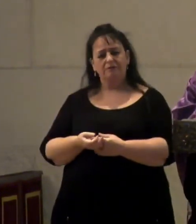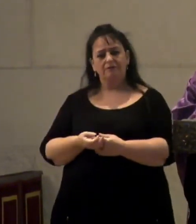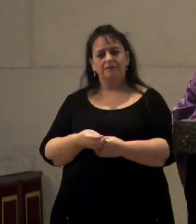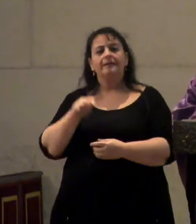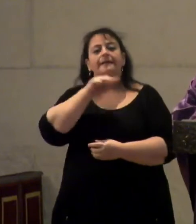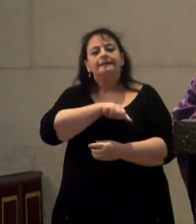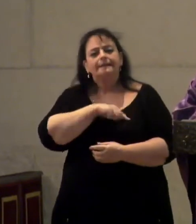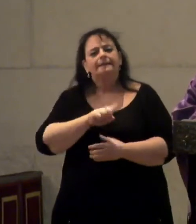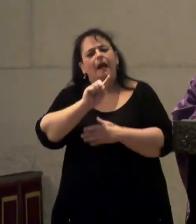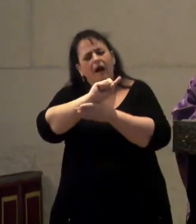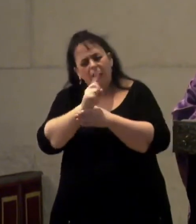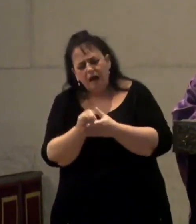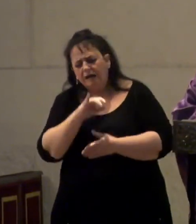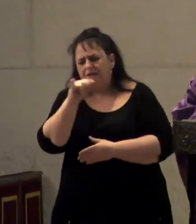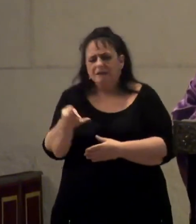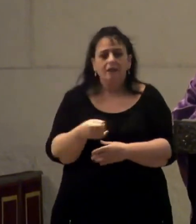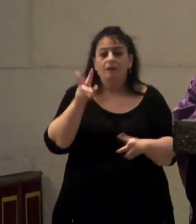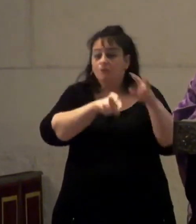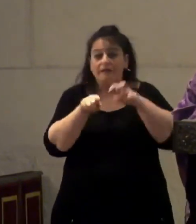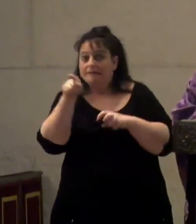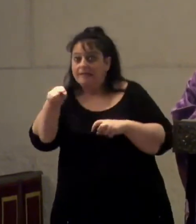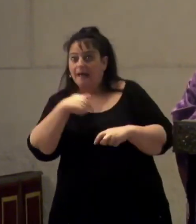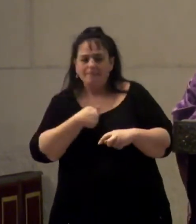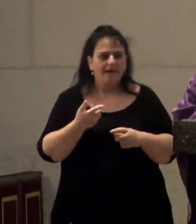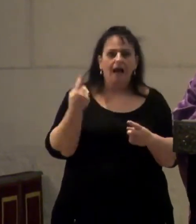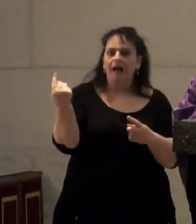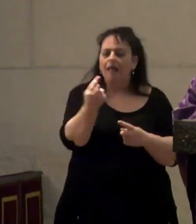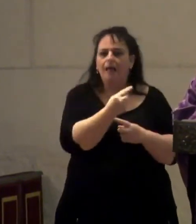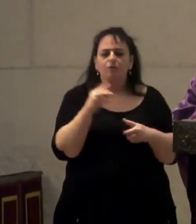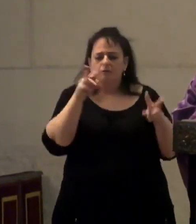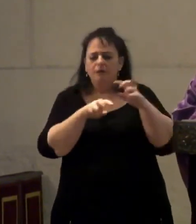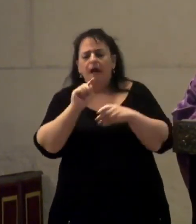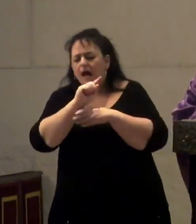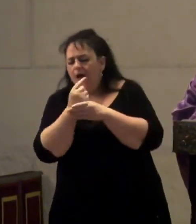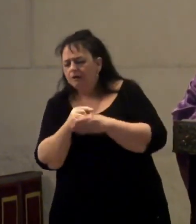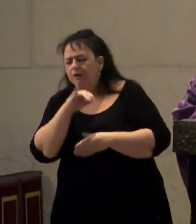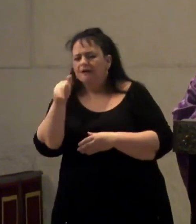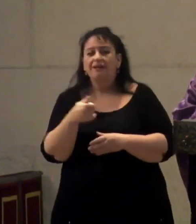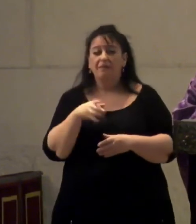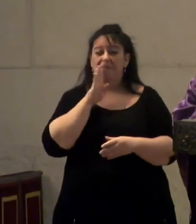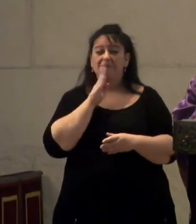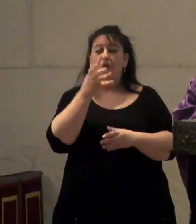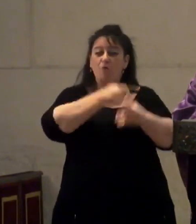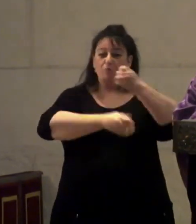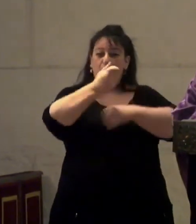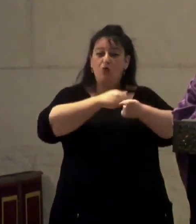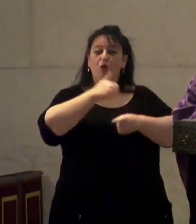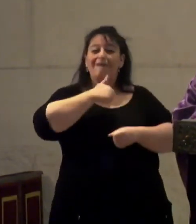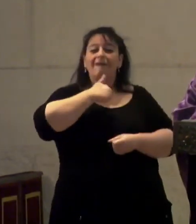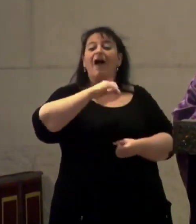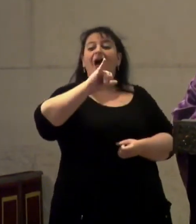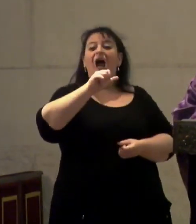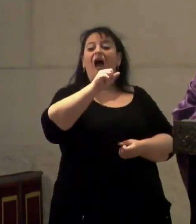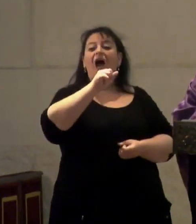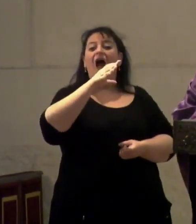de sentir cansancio, de buscarnos a ti y a mí, a cada uno de nosotros, cansancio allí en el pozo de Jacob, esperando a